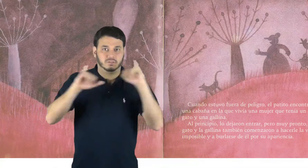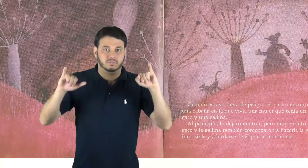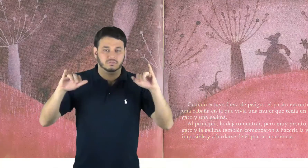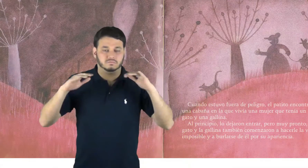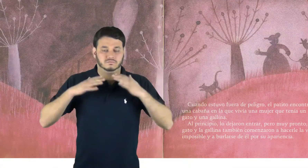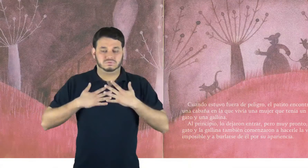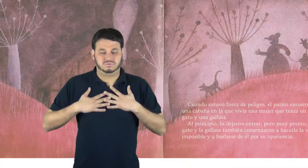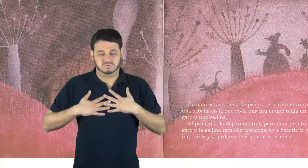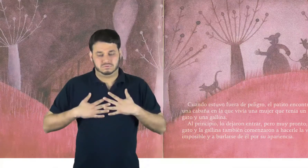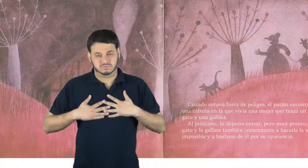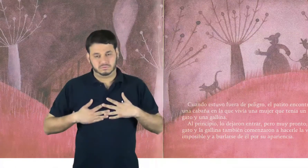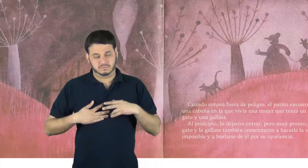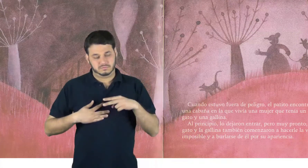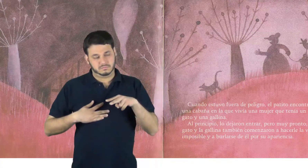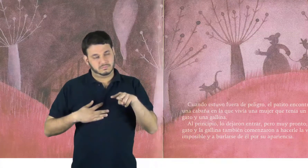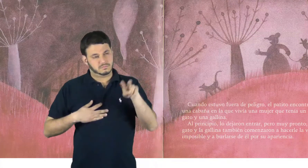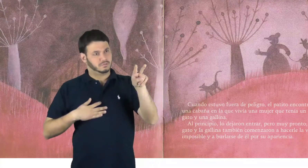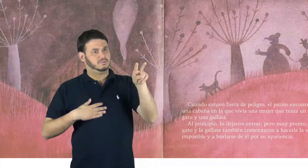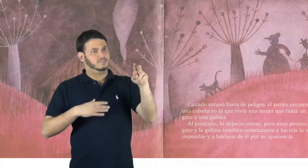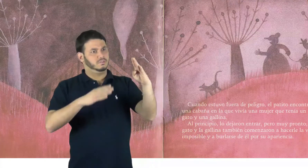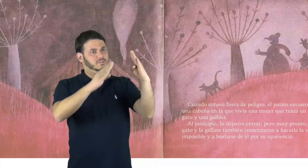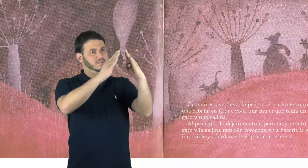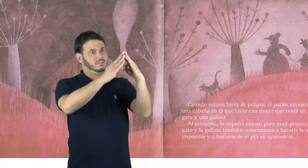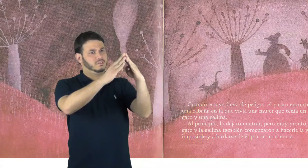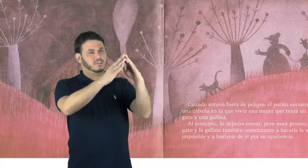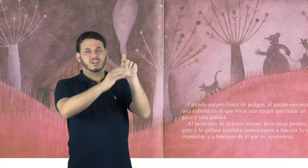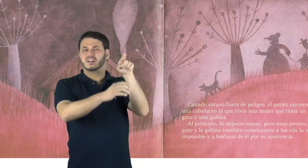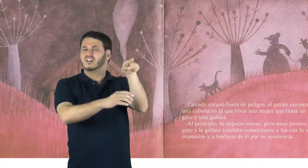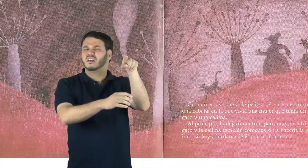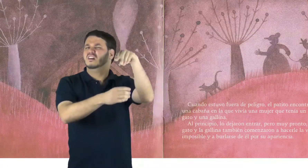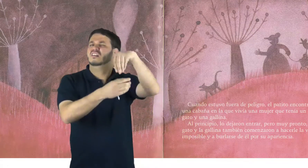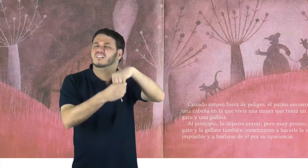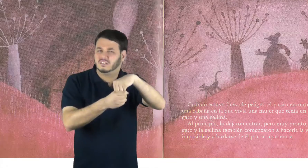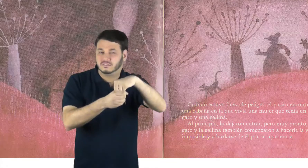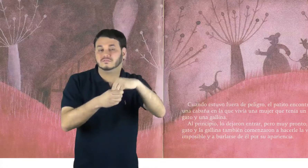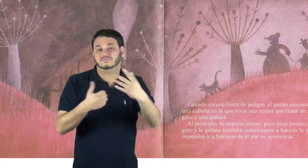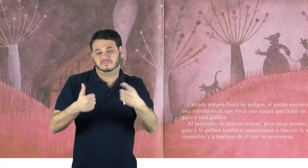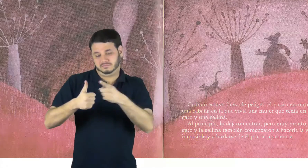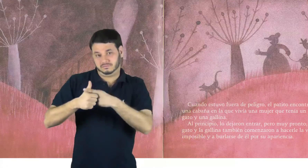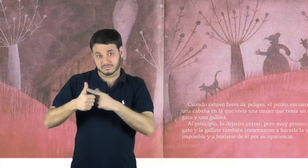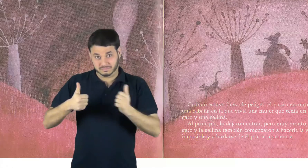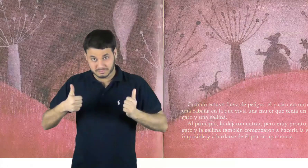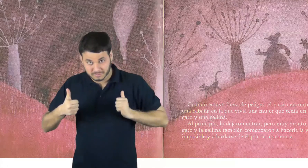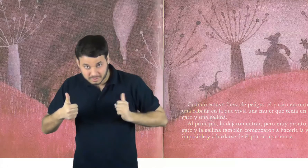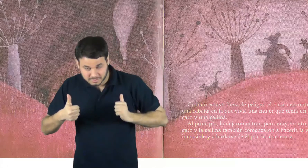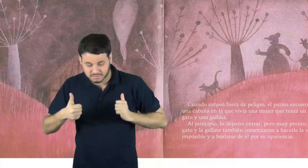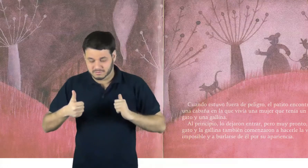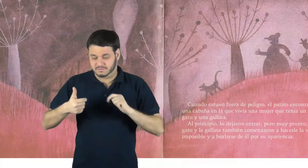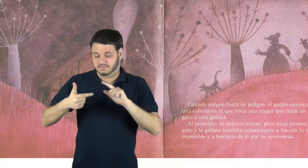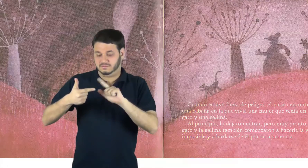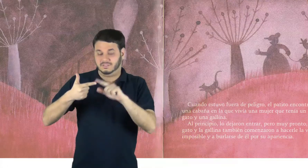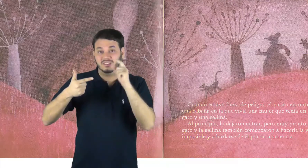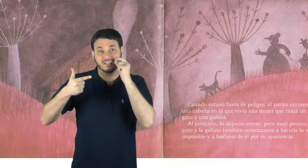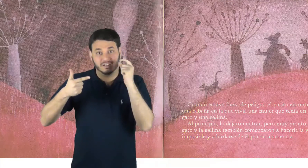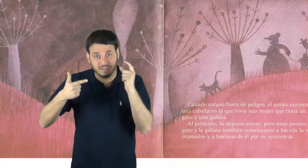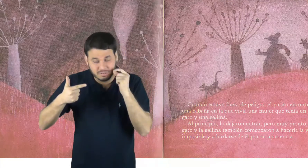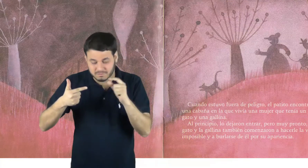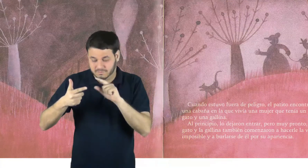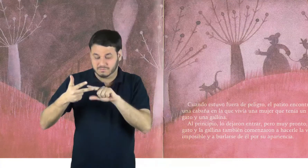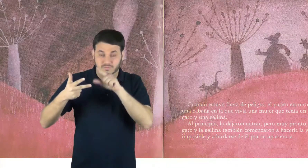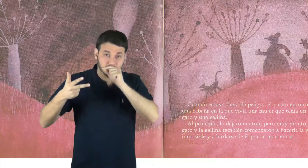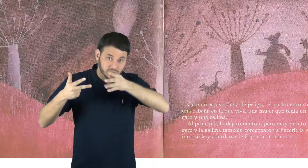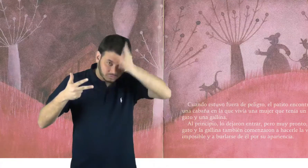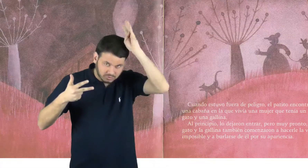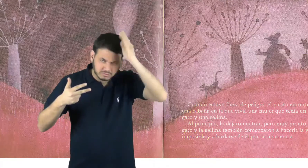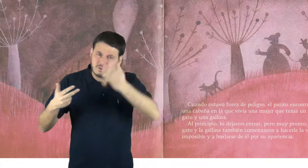cuando estuvo fuera de peligro el patito encontró una cabaña en la que vivía una mujer que tenía un gato